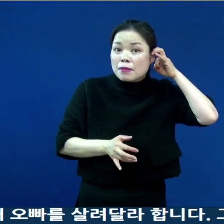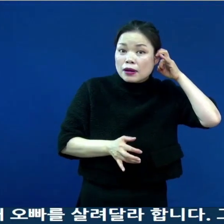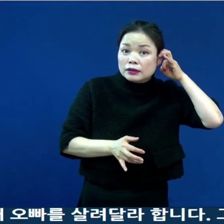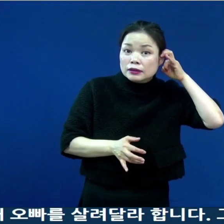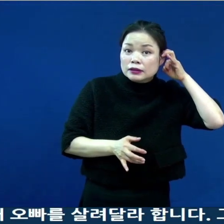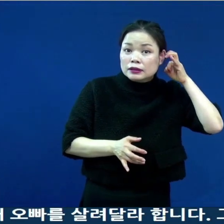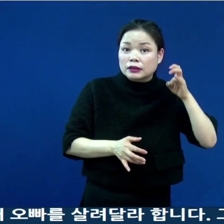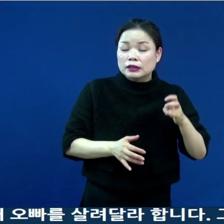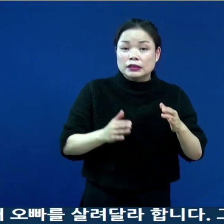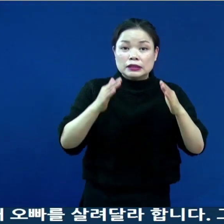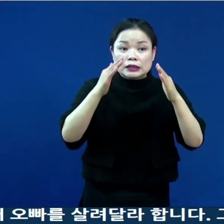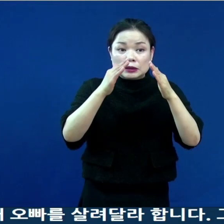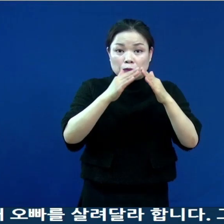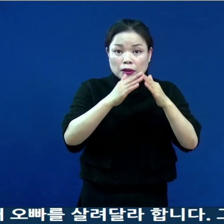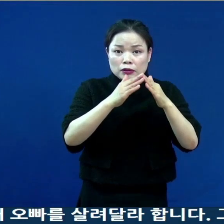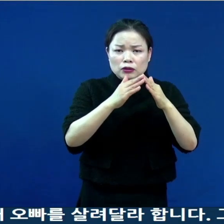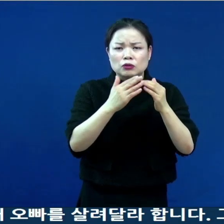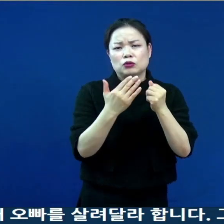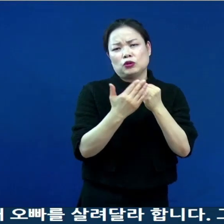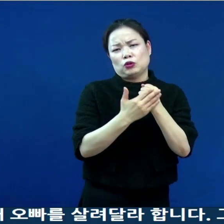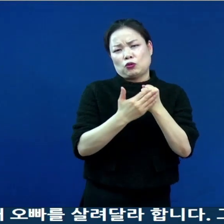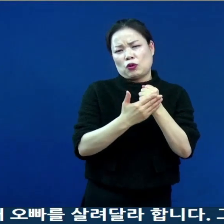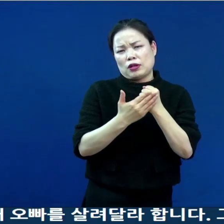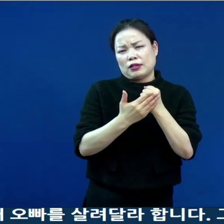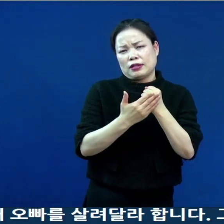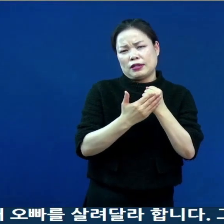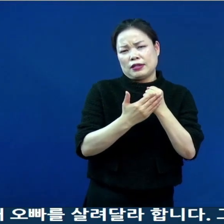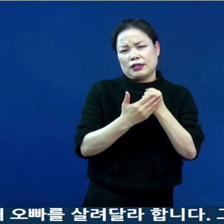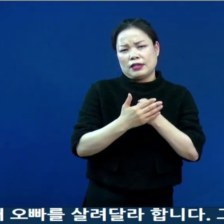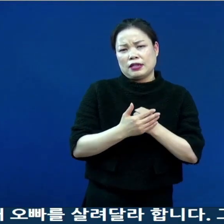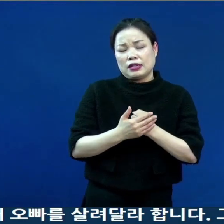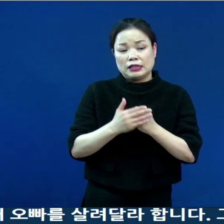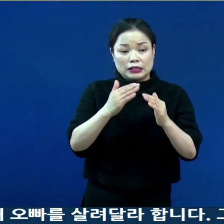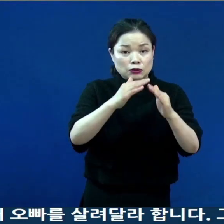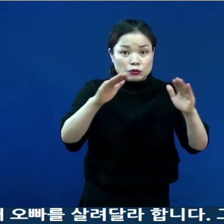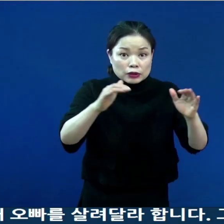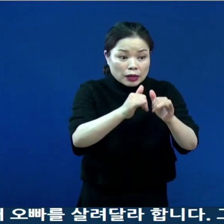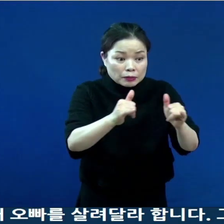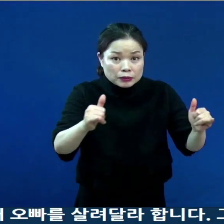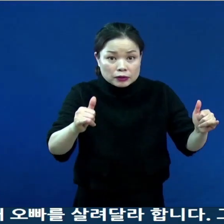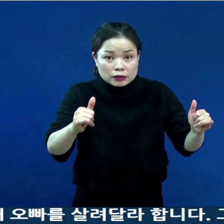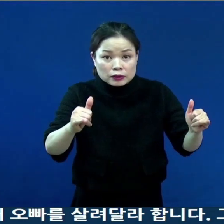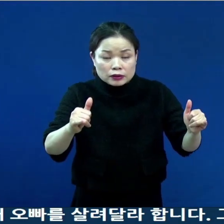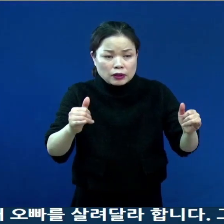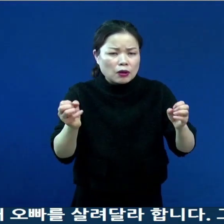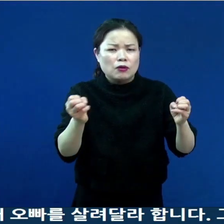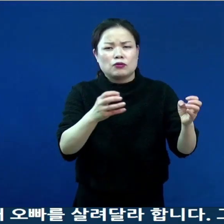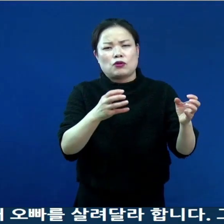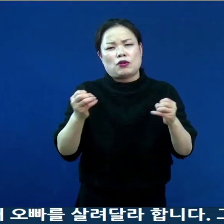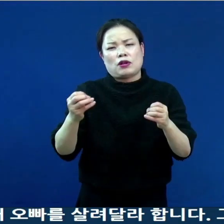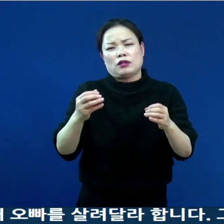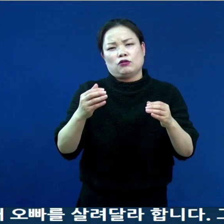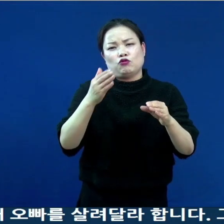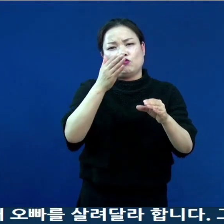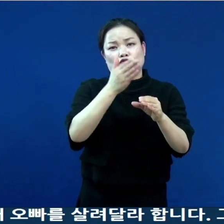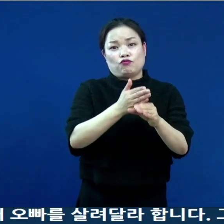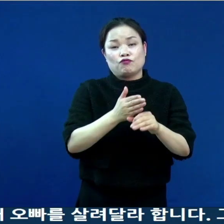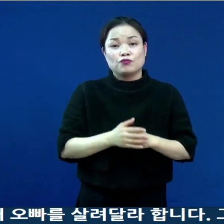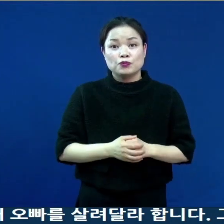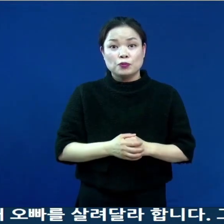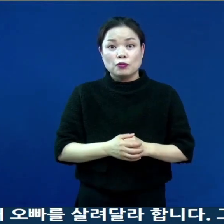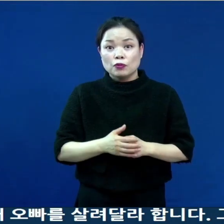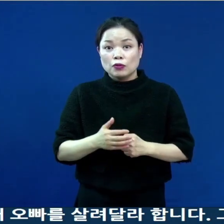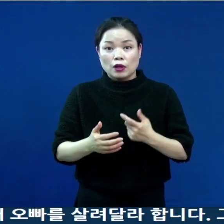마리아는 집에서 위로하러 온 이웃 사람들과 담소를 나누고 있는 모습입니다.